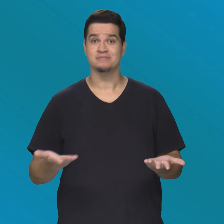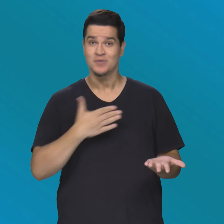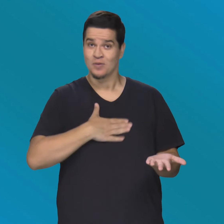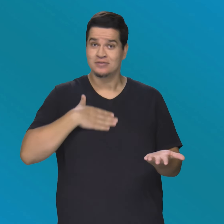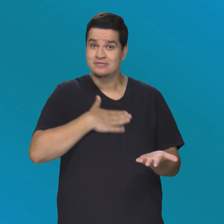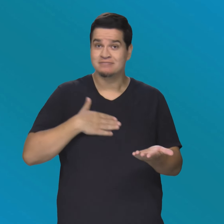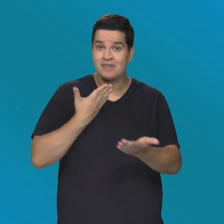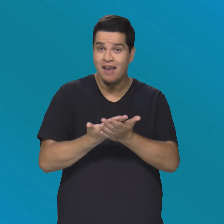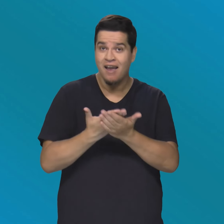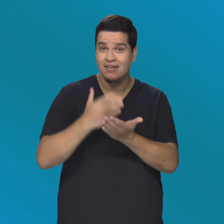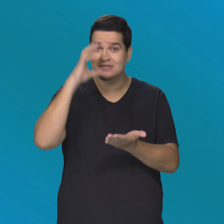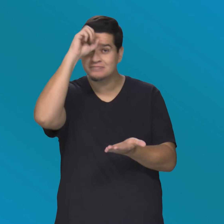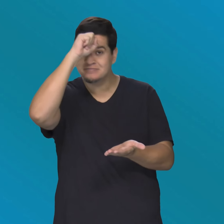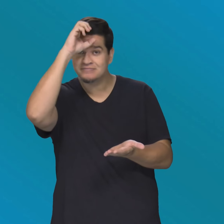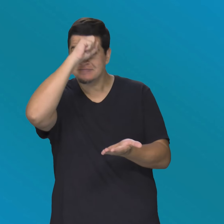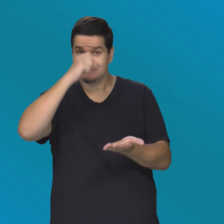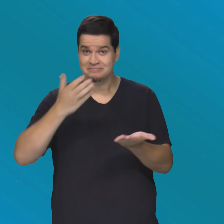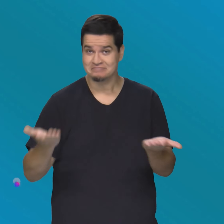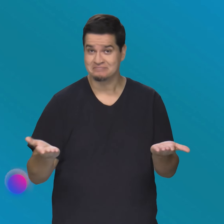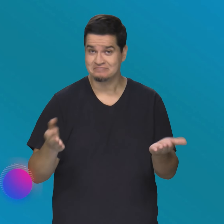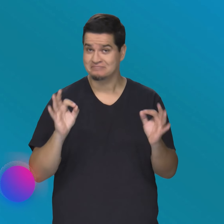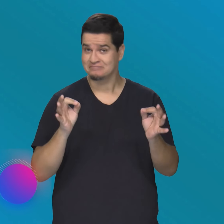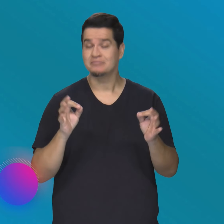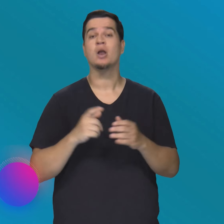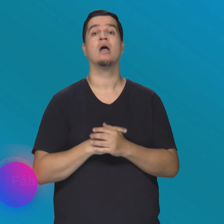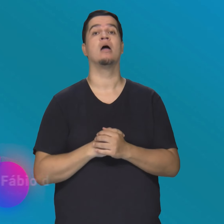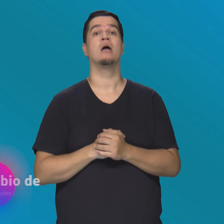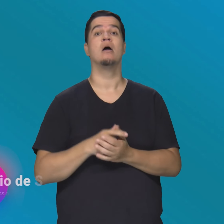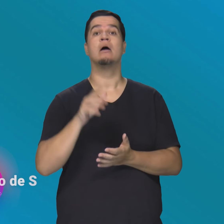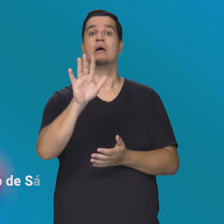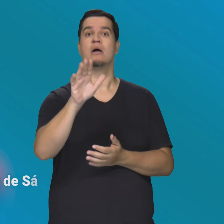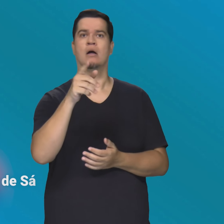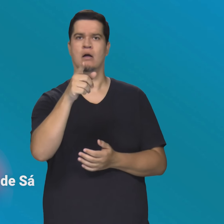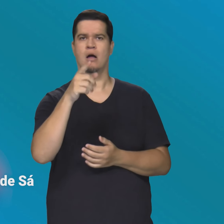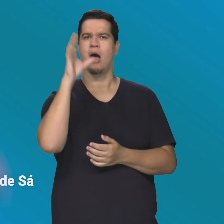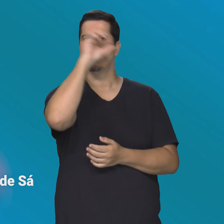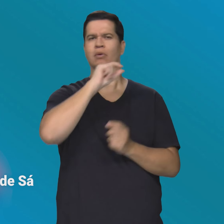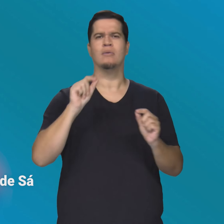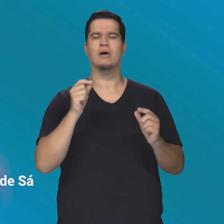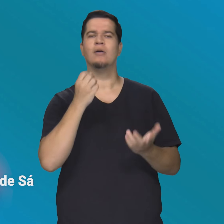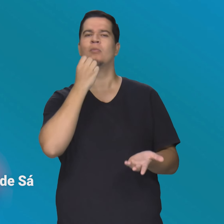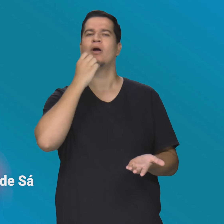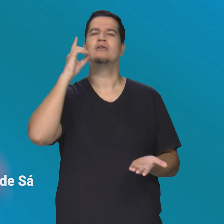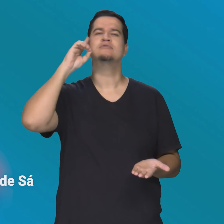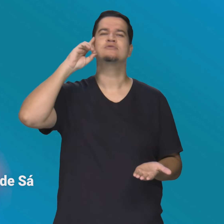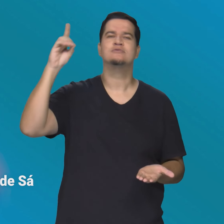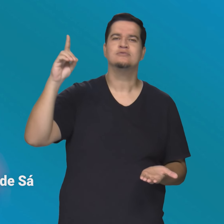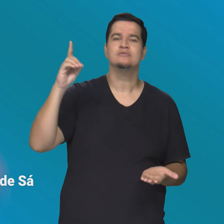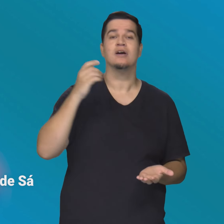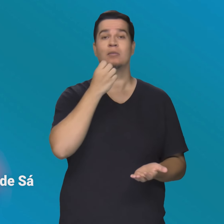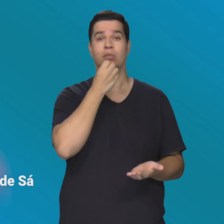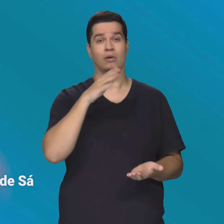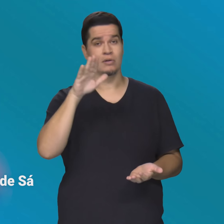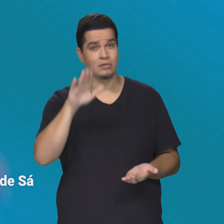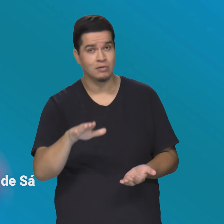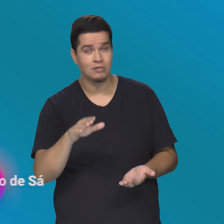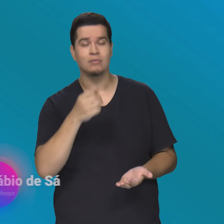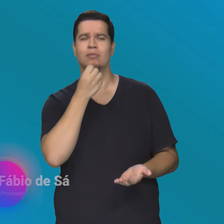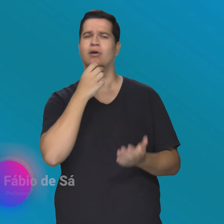G Aram da aula de hoje puxa na aula de hoje vocês aprenderam diversas coisas aprenderam cumprimentar bom dia boa